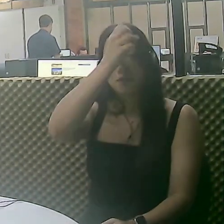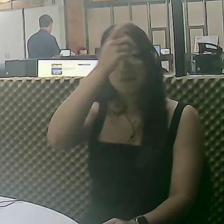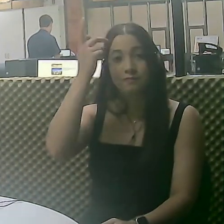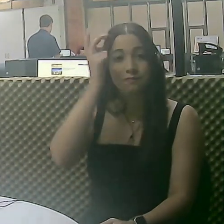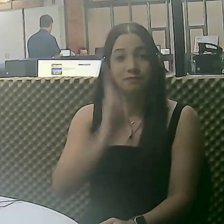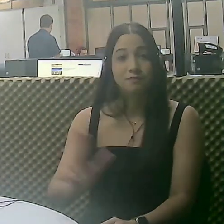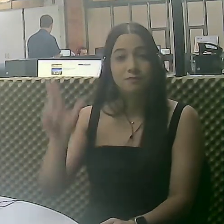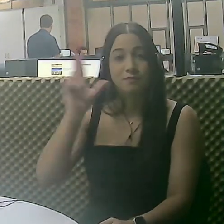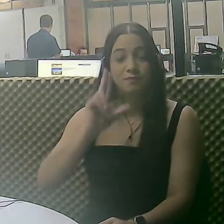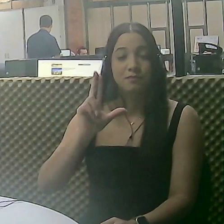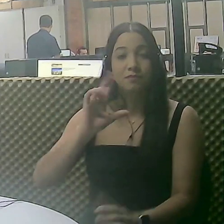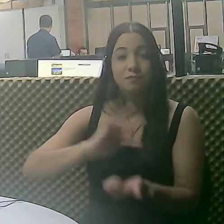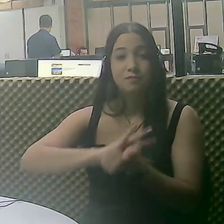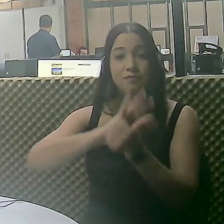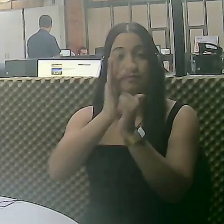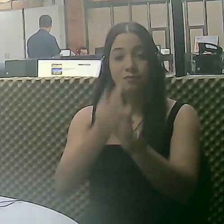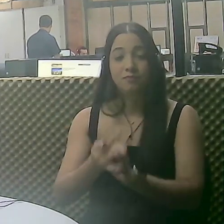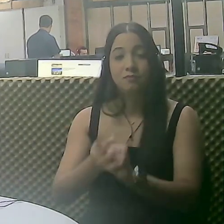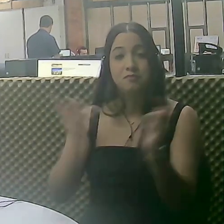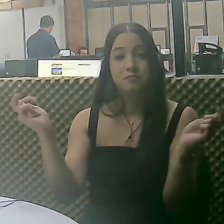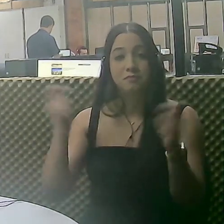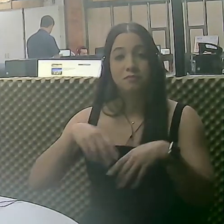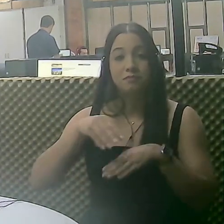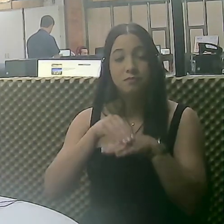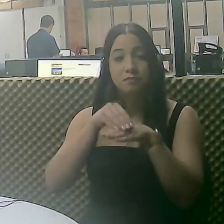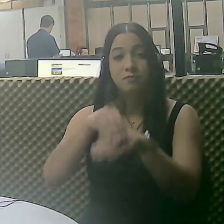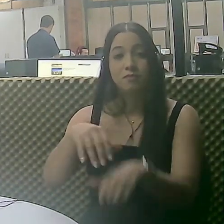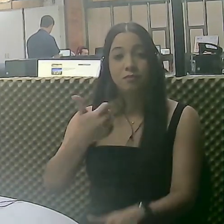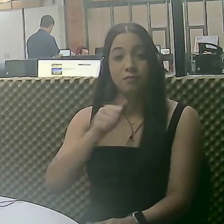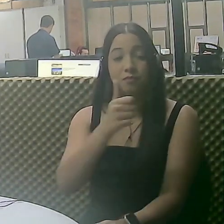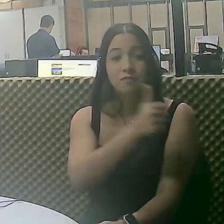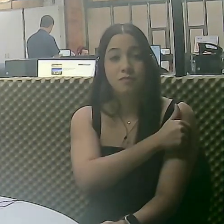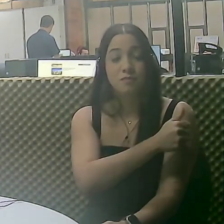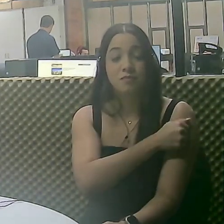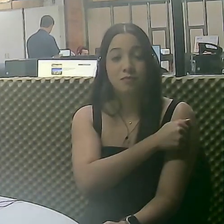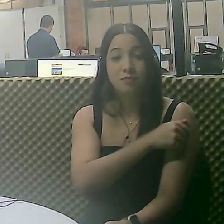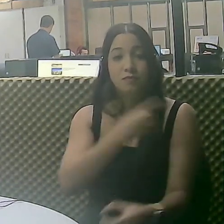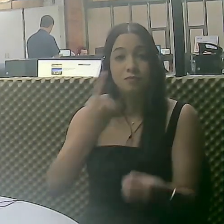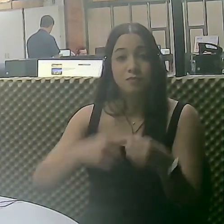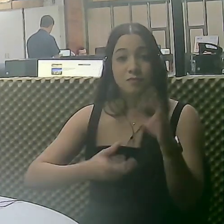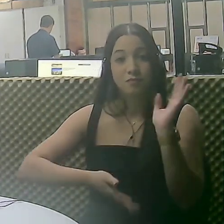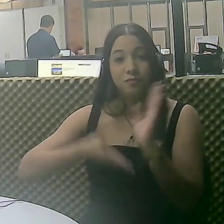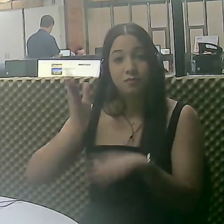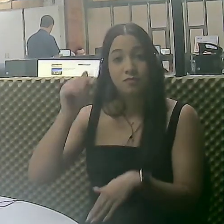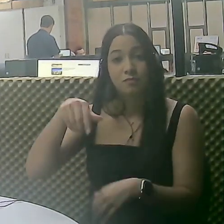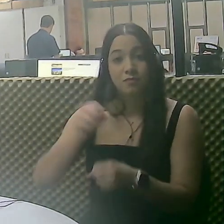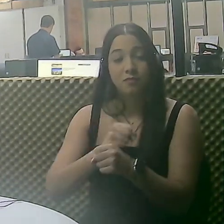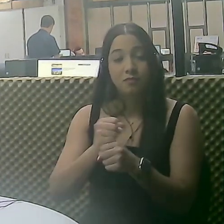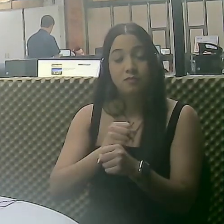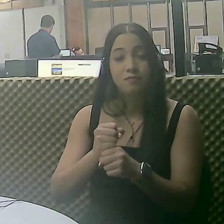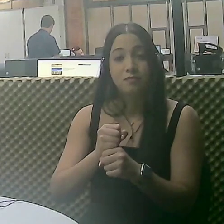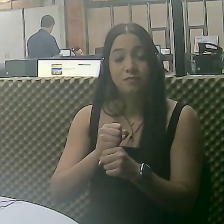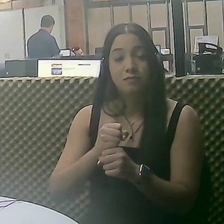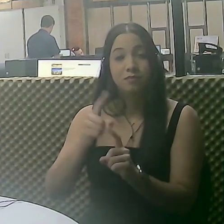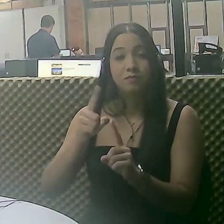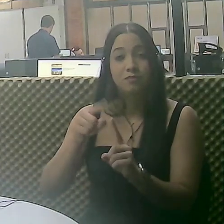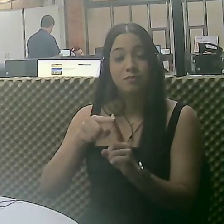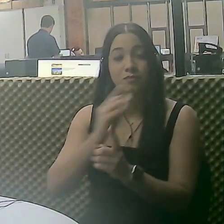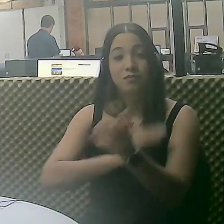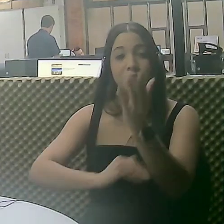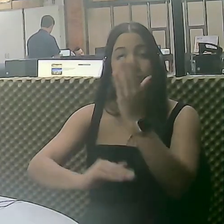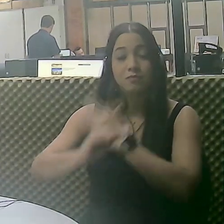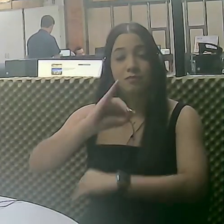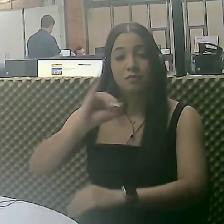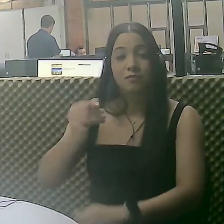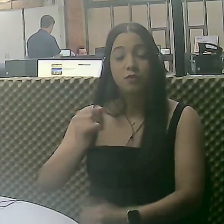de Uberlândia, por meio da FUTEL, garantiu a ida de 11 estudantes da cidade para a edição deste ano das modalidades